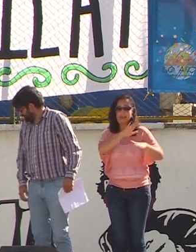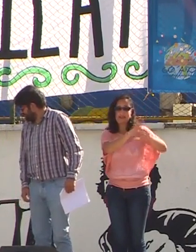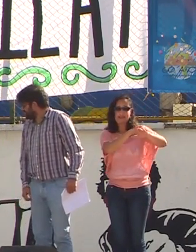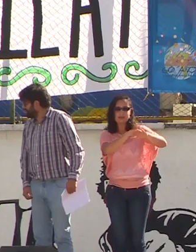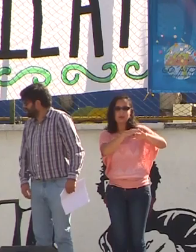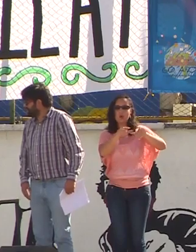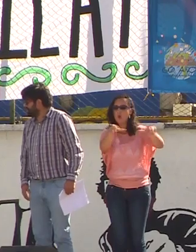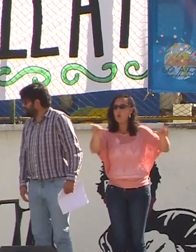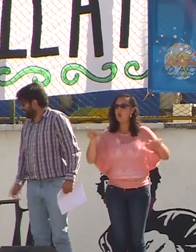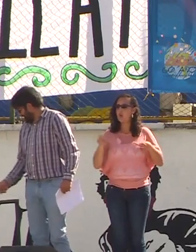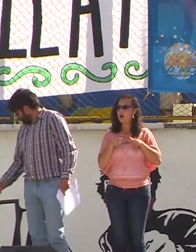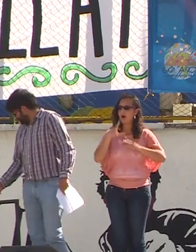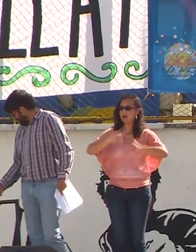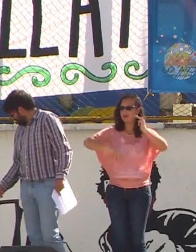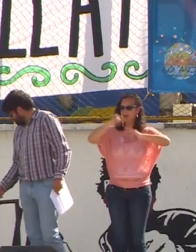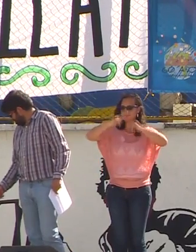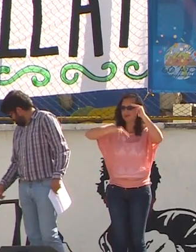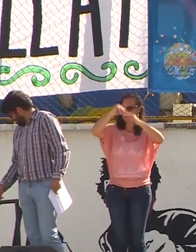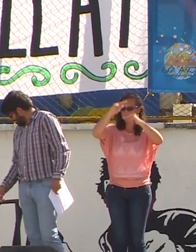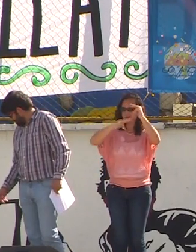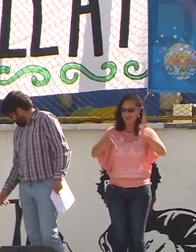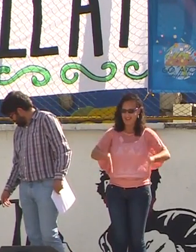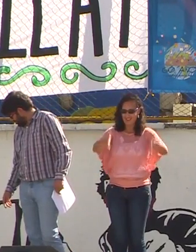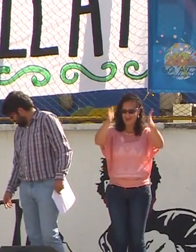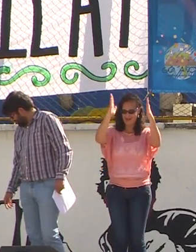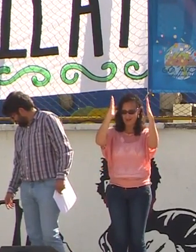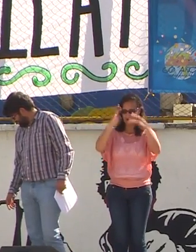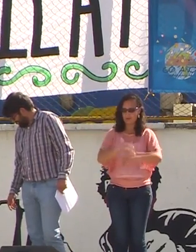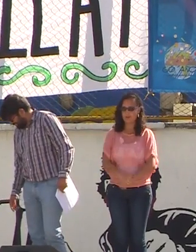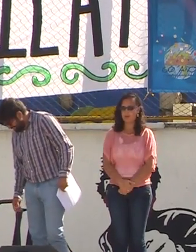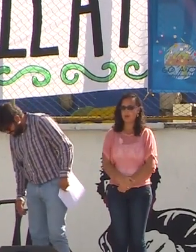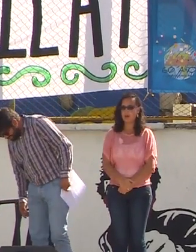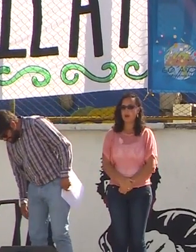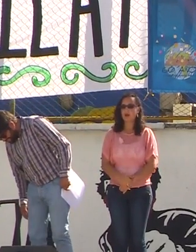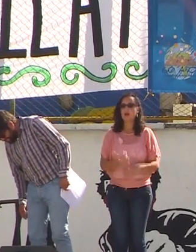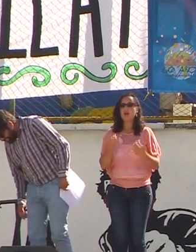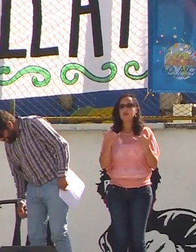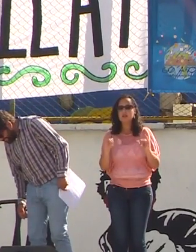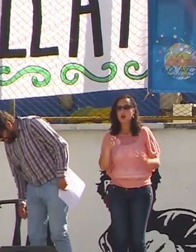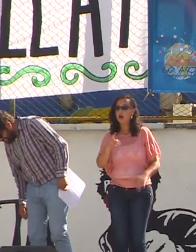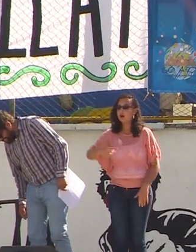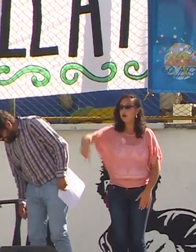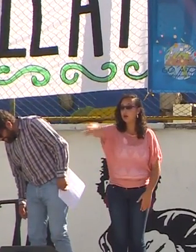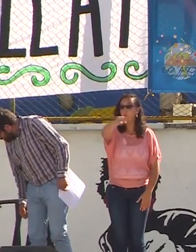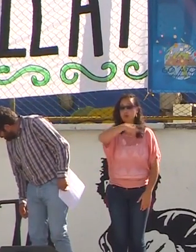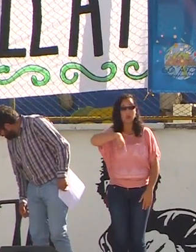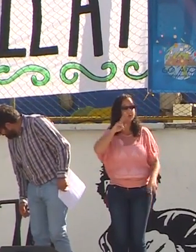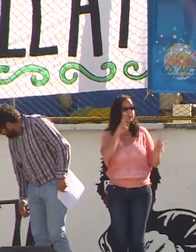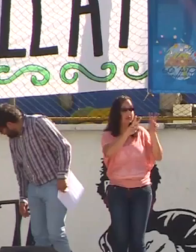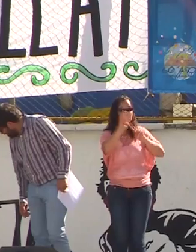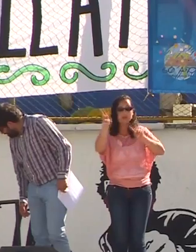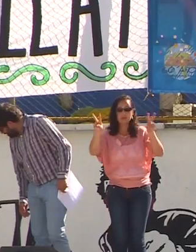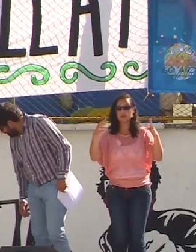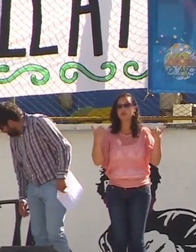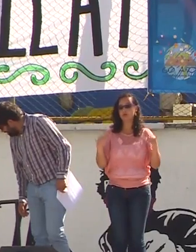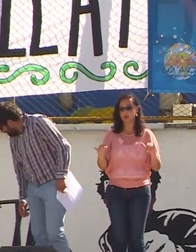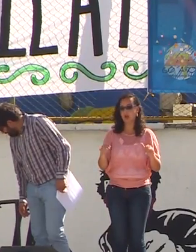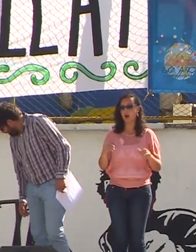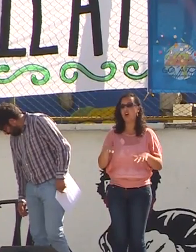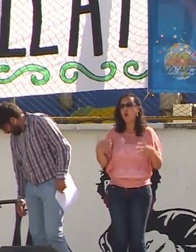En eso, ustedes son testigos de cuánto hemos progresado en el último